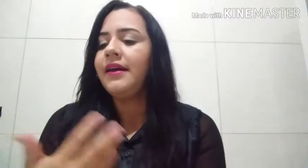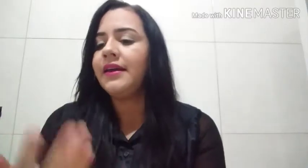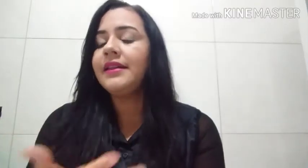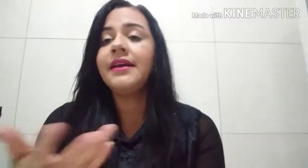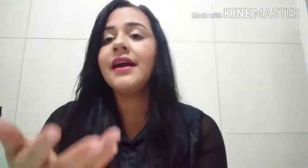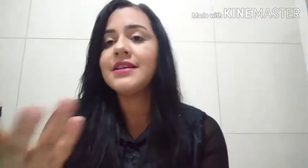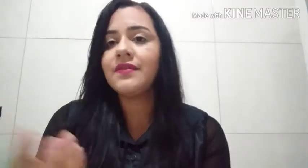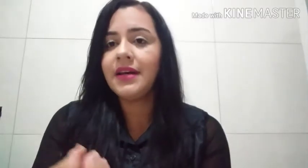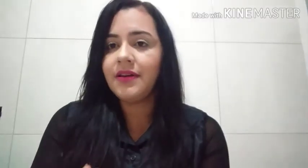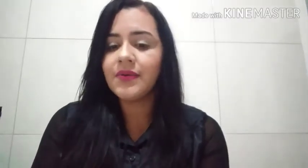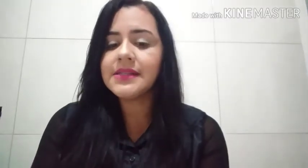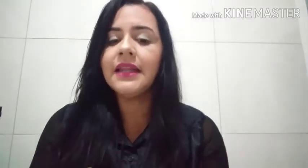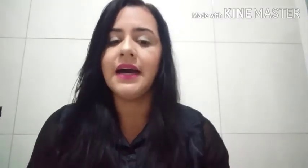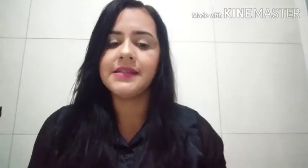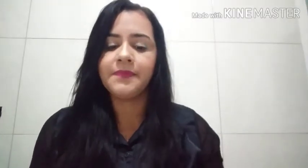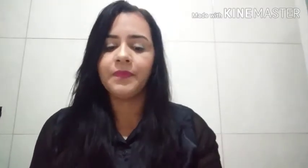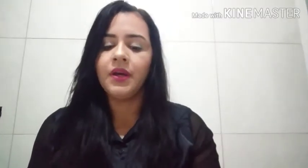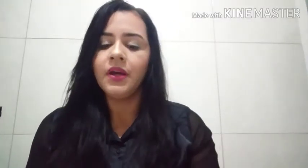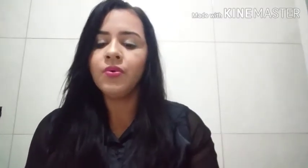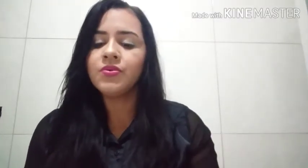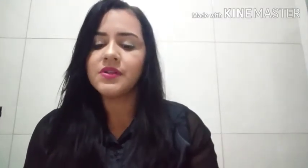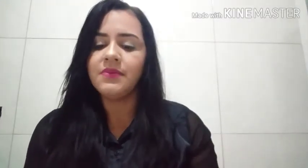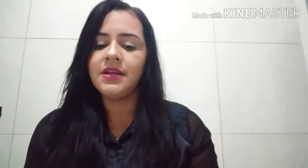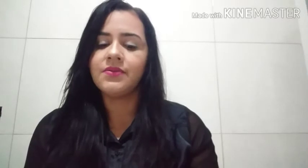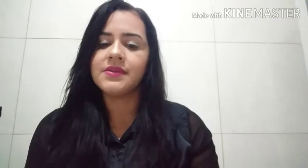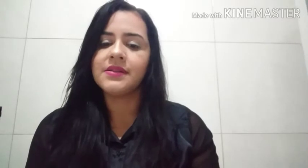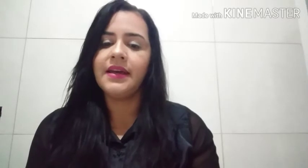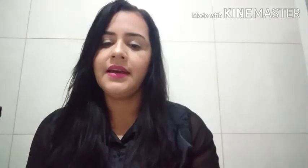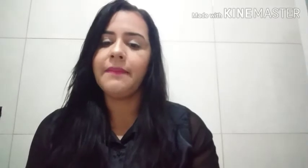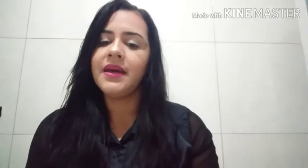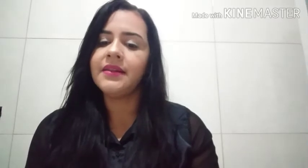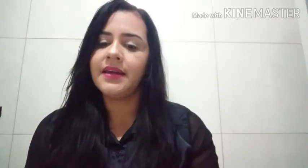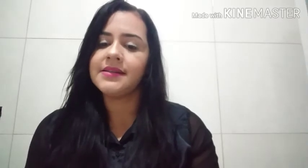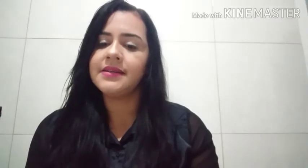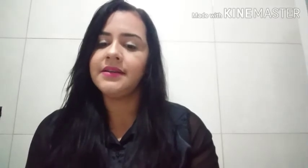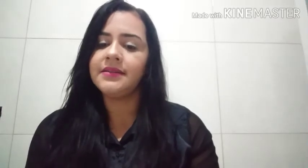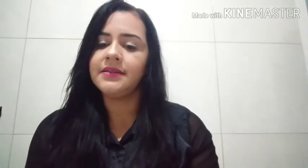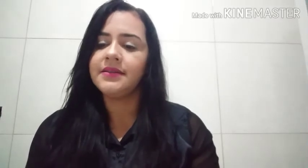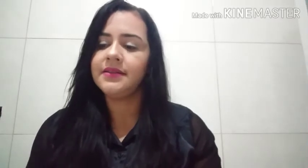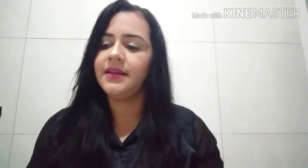que tem relacionado à língua de sinais. Um dos mitos, né, que é bem interessante, né, que eu